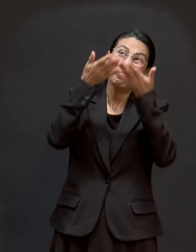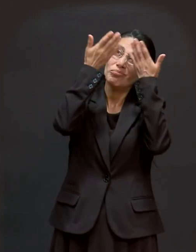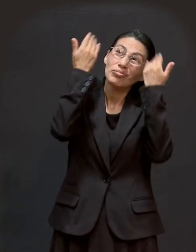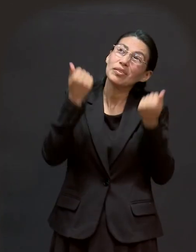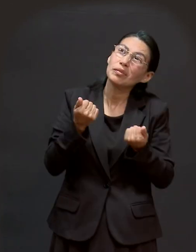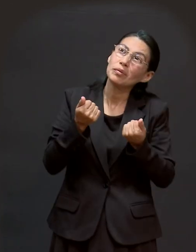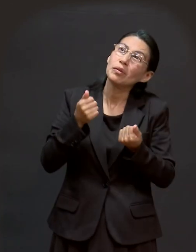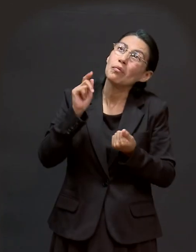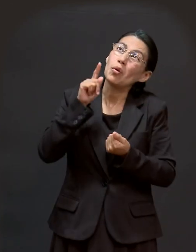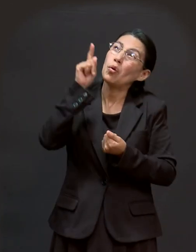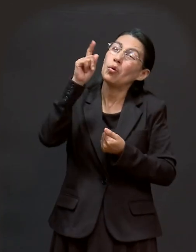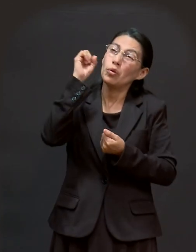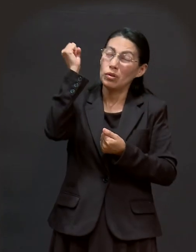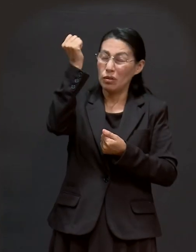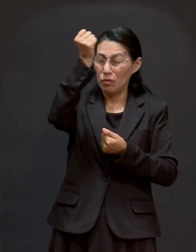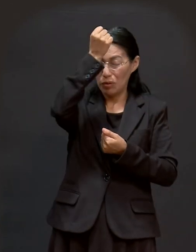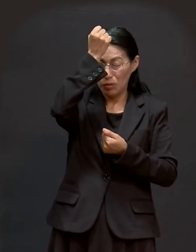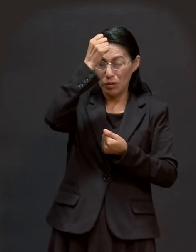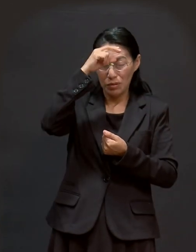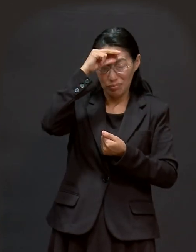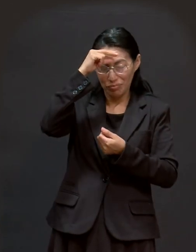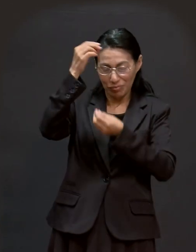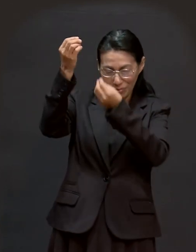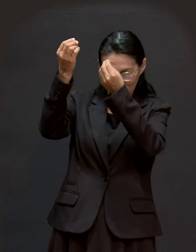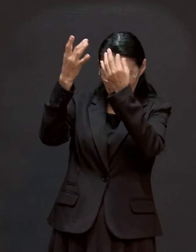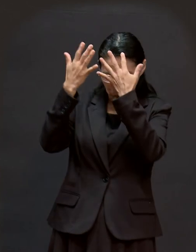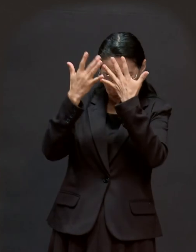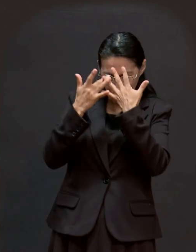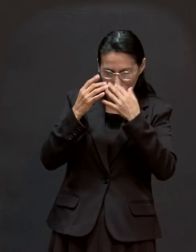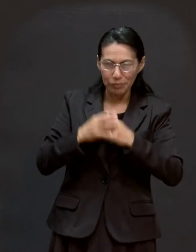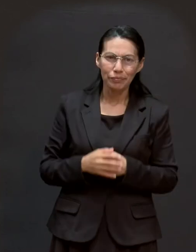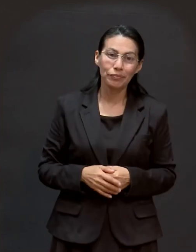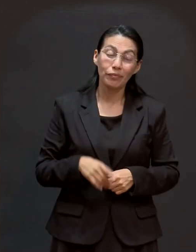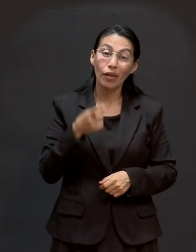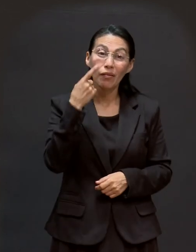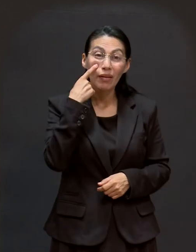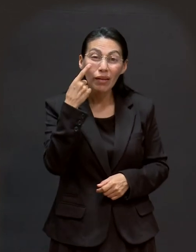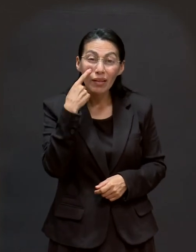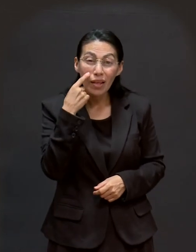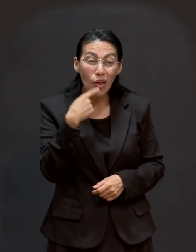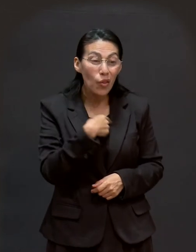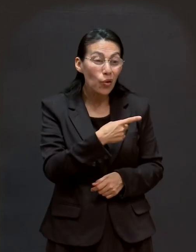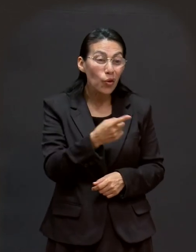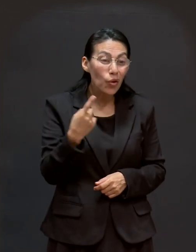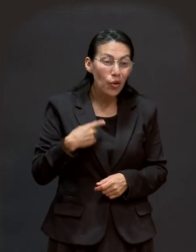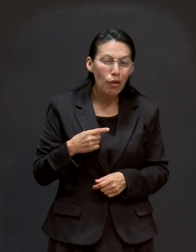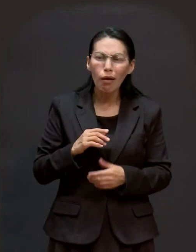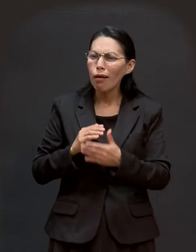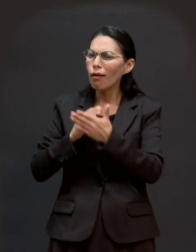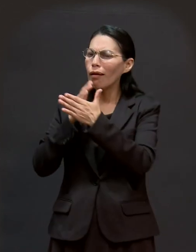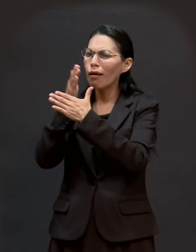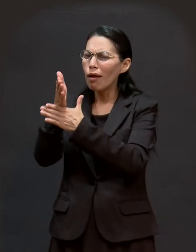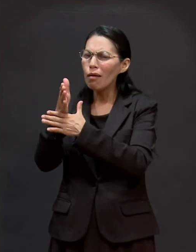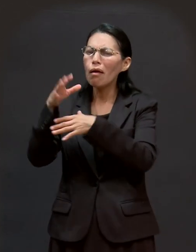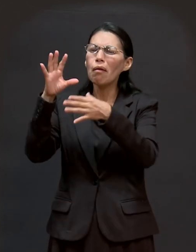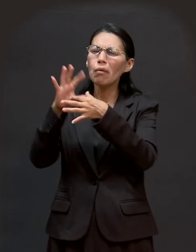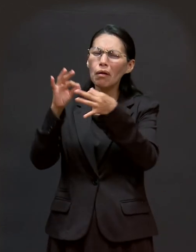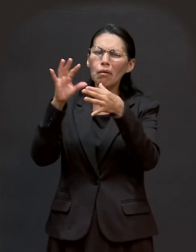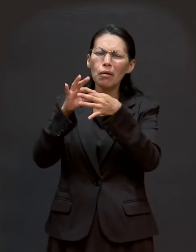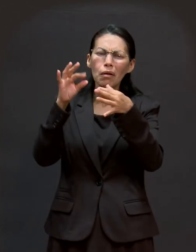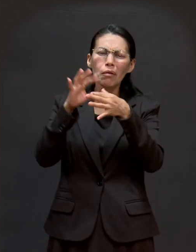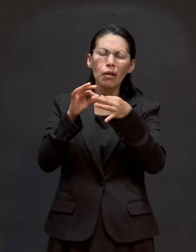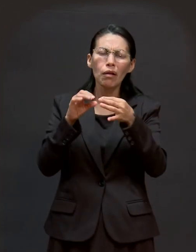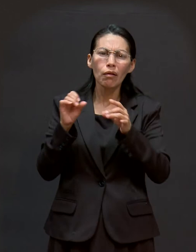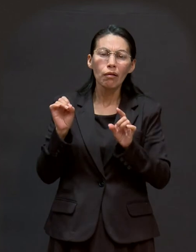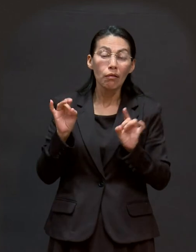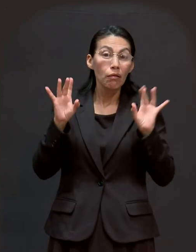no sabemos cómo vamos a hacer esto no y mira qué maravilla nosotros entramos y empezamos a explicarles de qué se trataba y de pronto